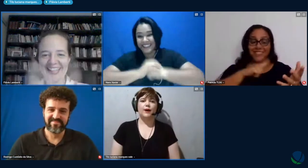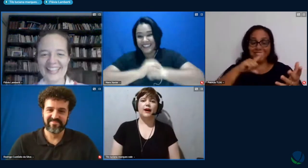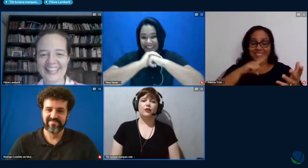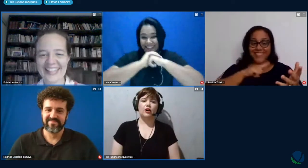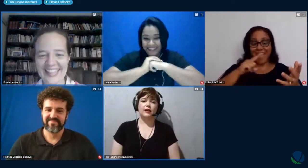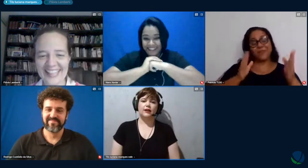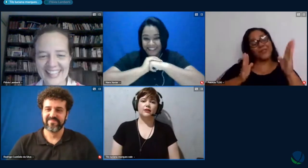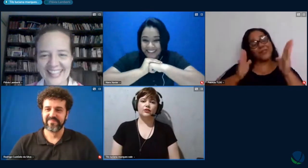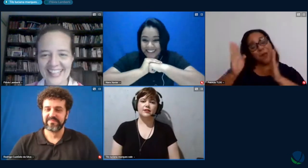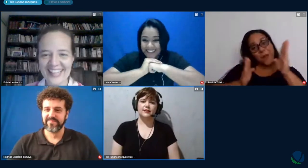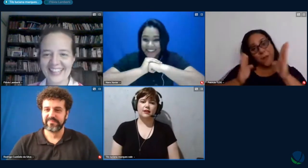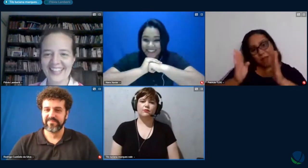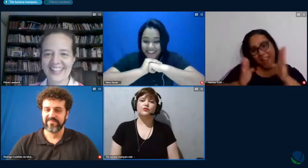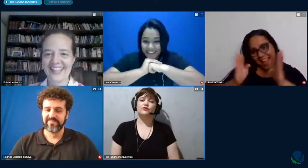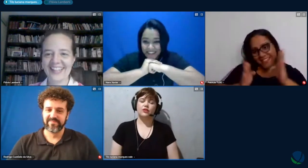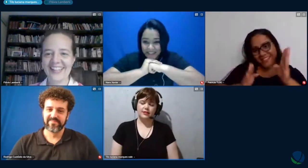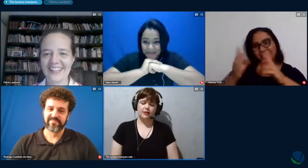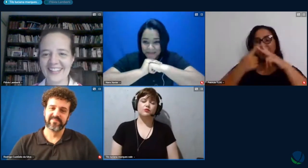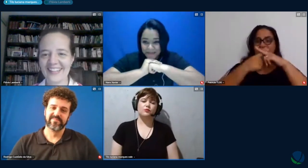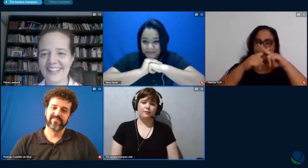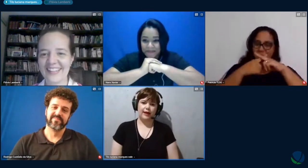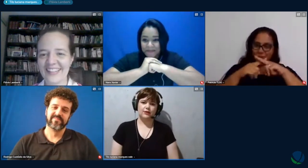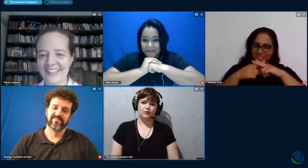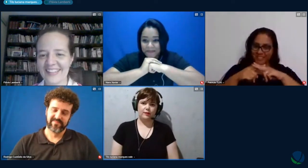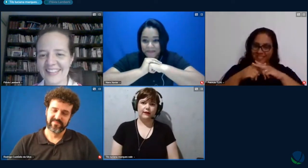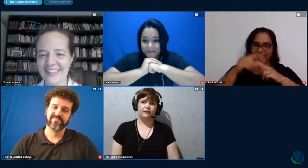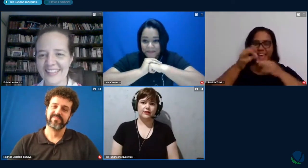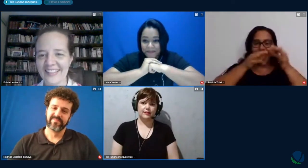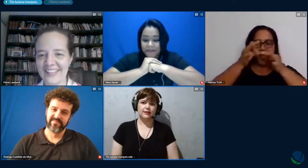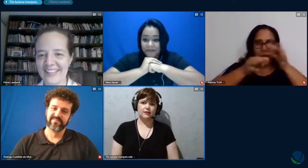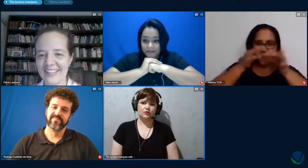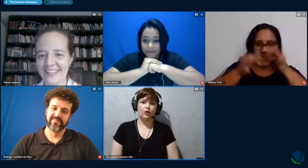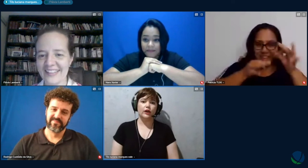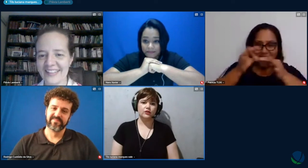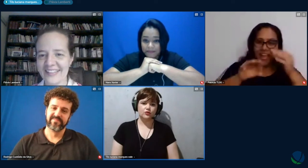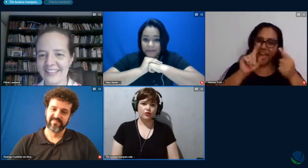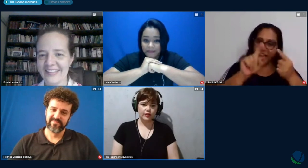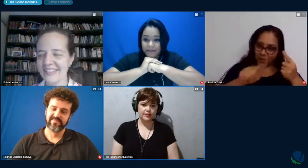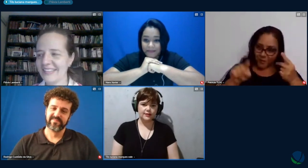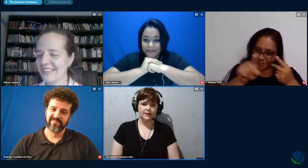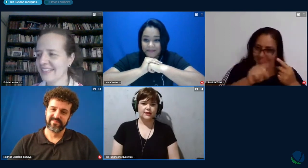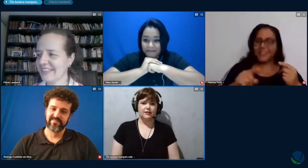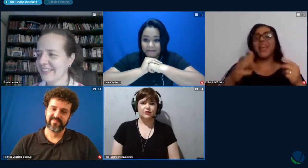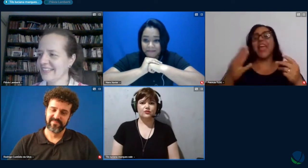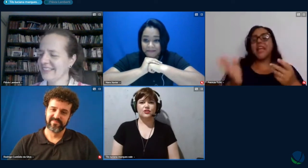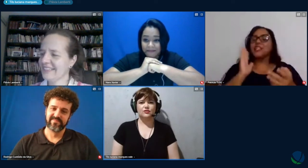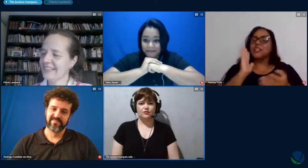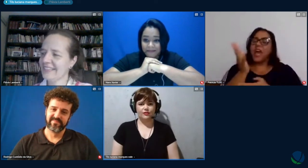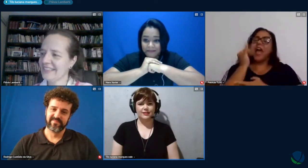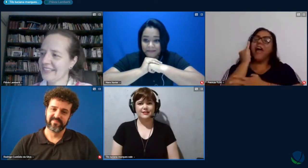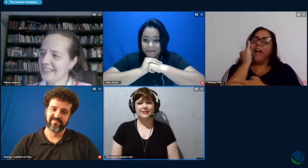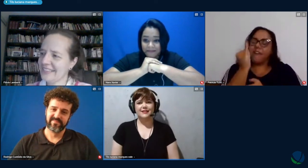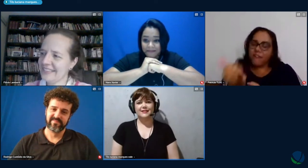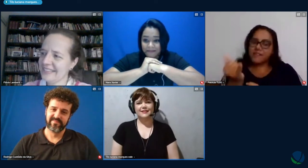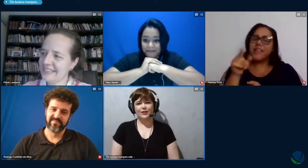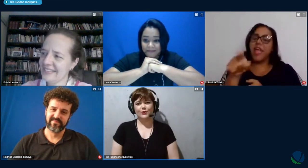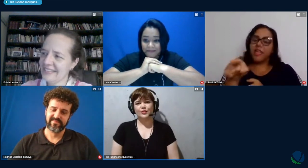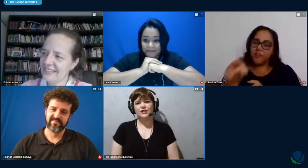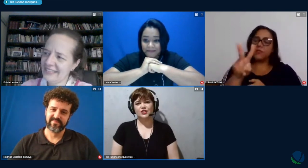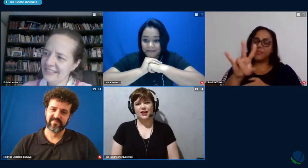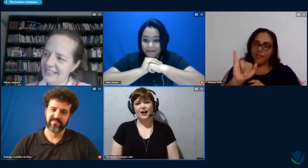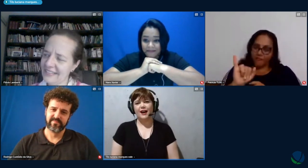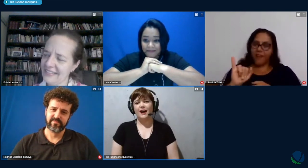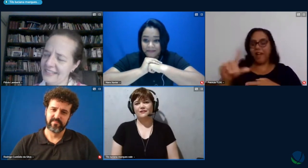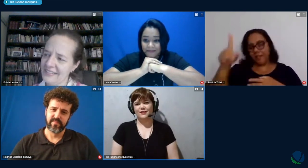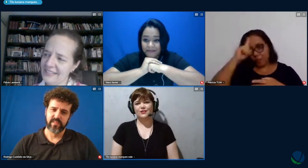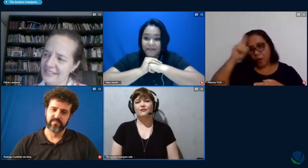Então, agora nós teremos um prazo para fazer essas correções, sugestões. Então,